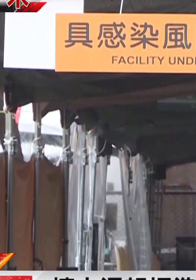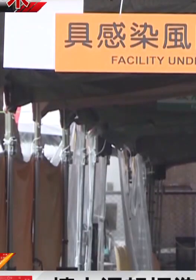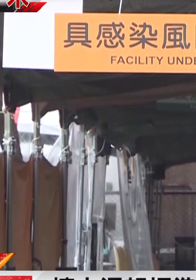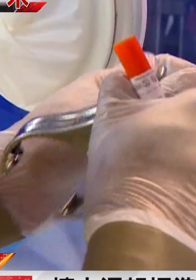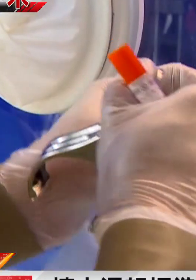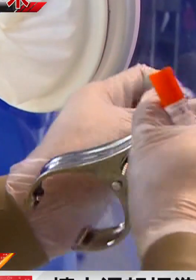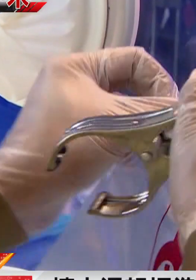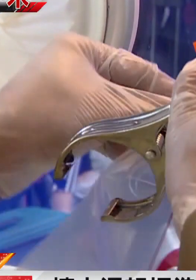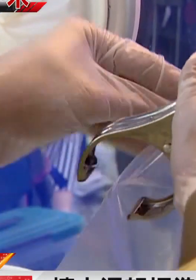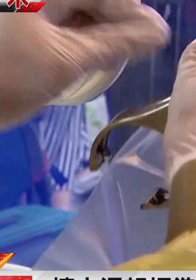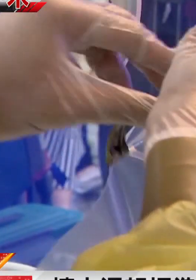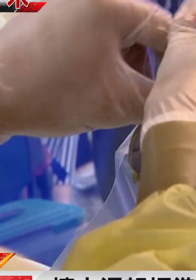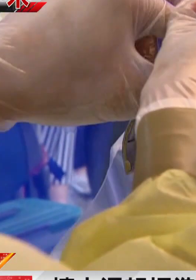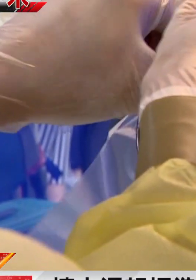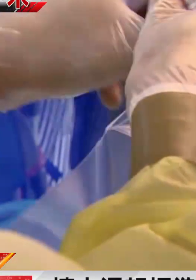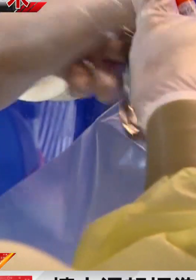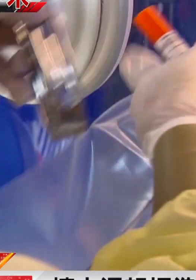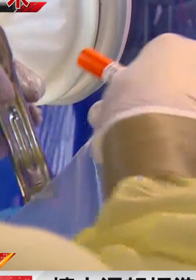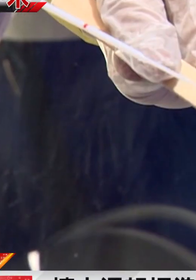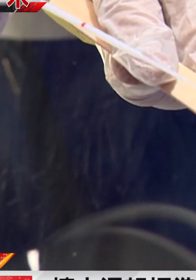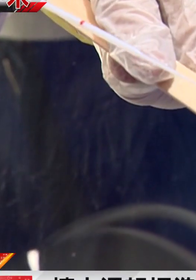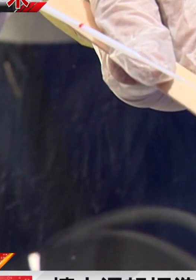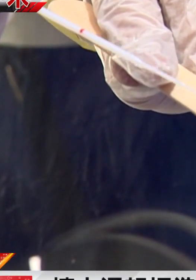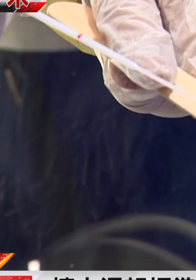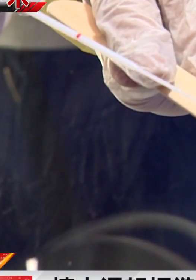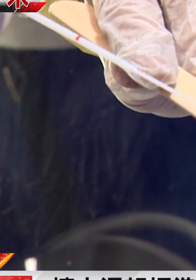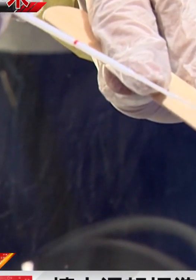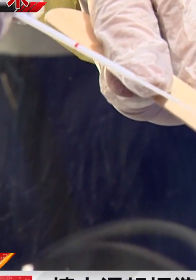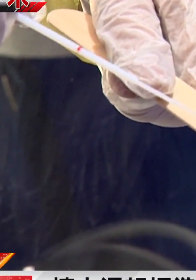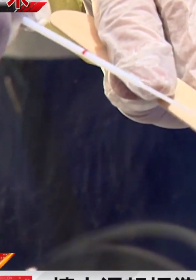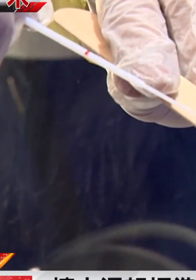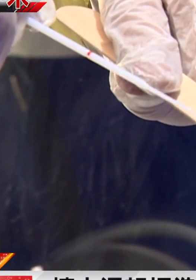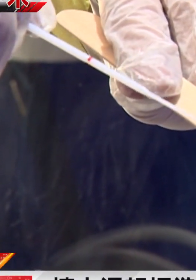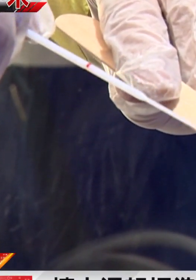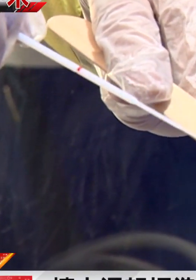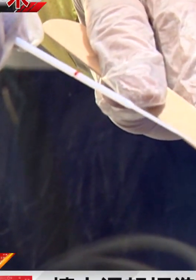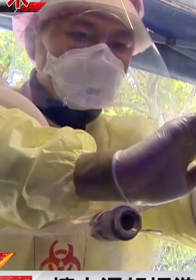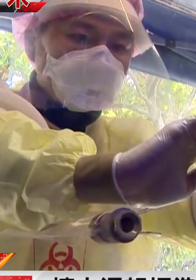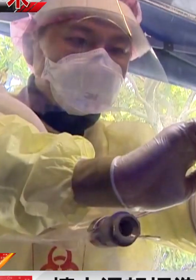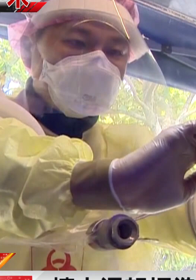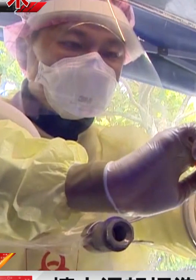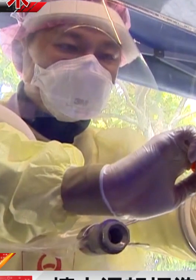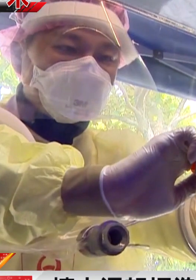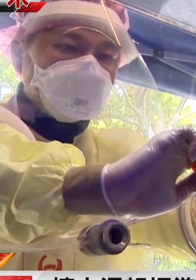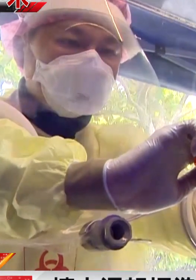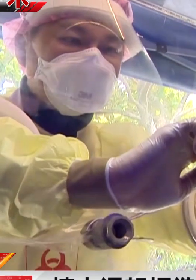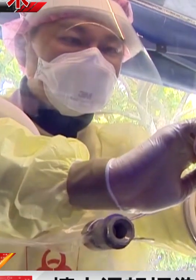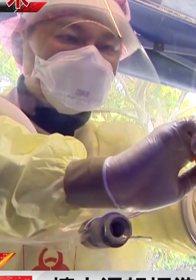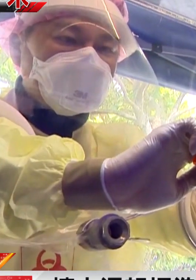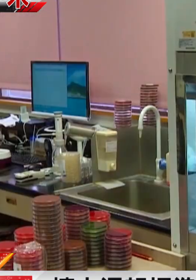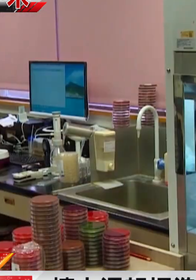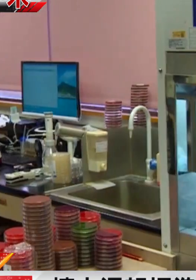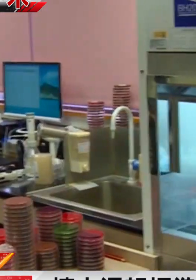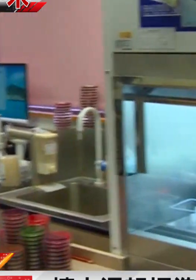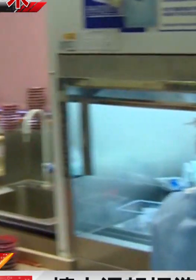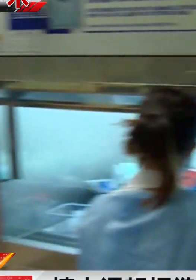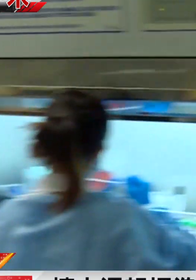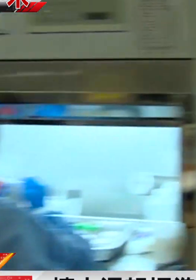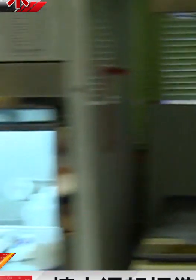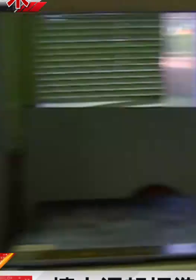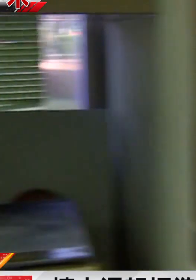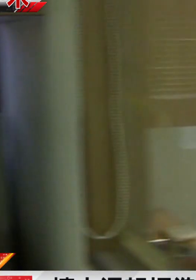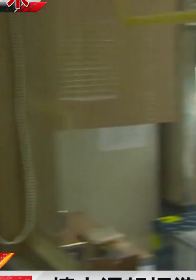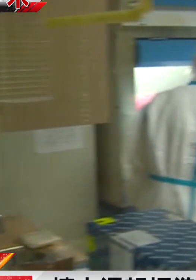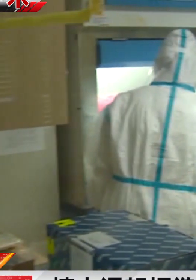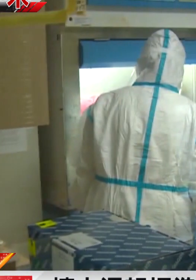另外，就怕筛检出现漏洞，疑似病例的通报定义也做出修正。未来只要出现肺炎症状或者嗅觉、味觉